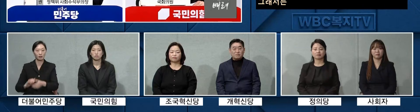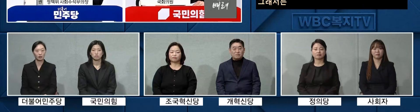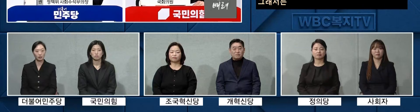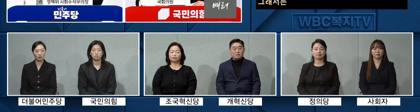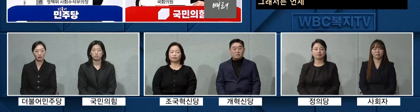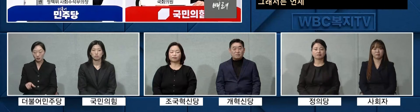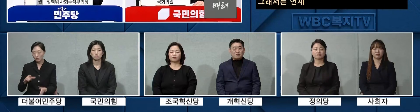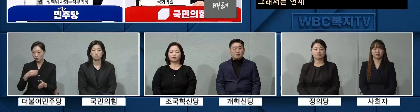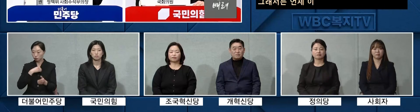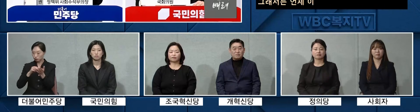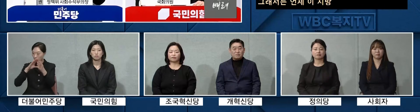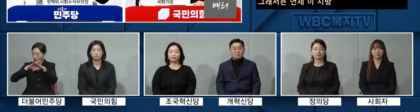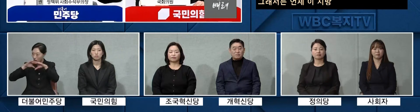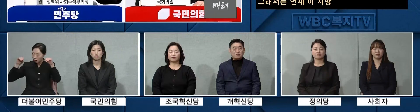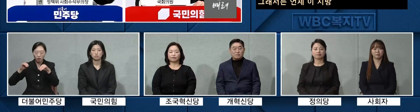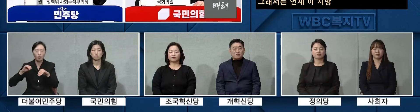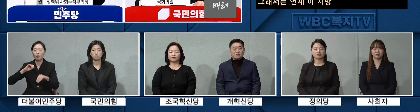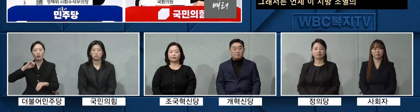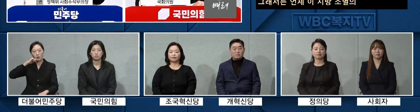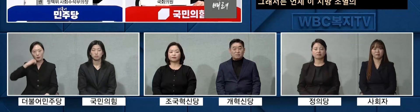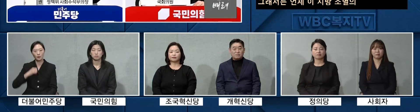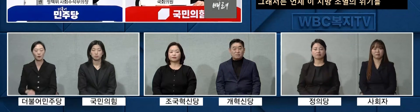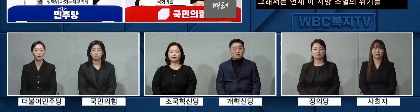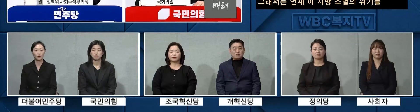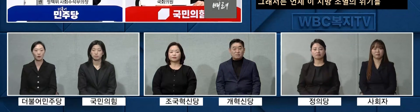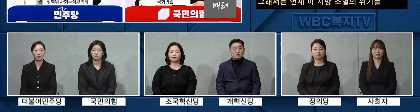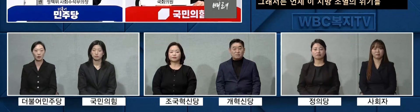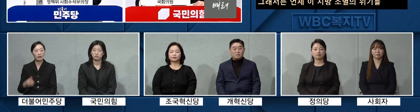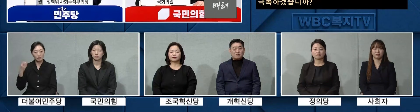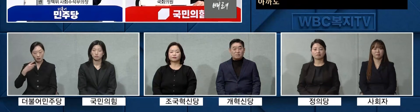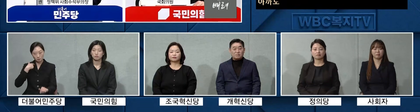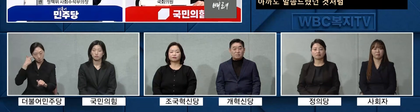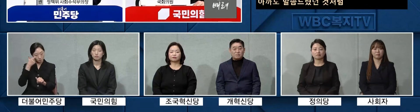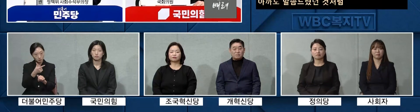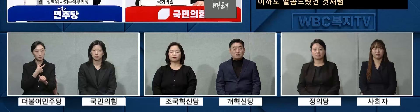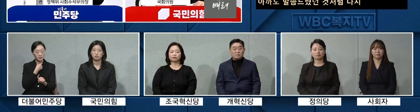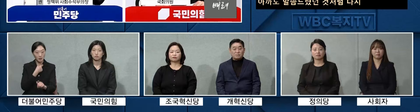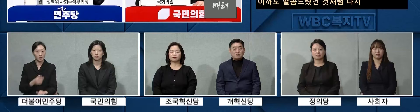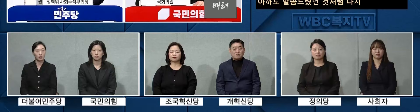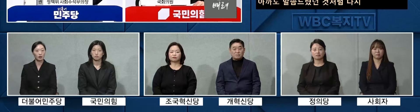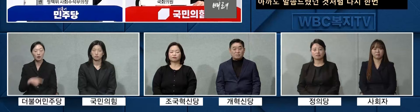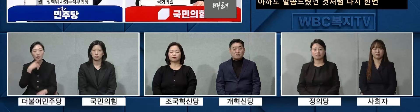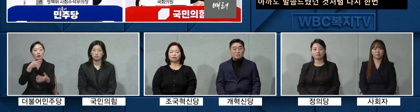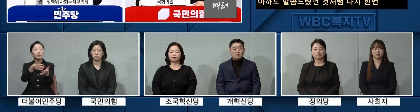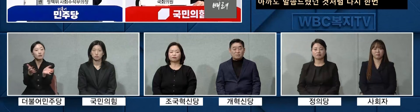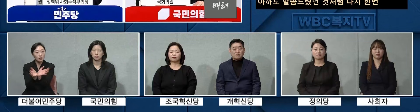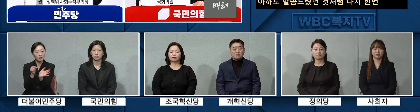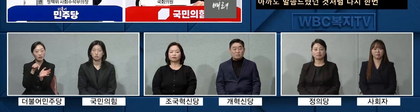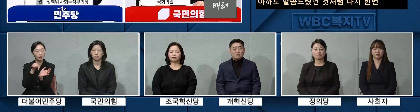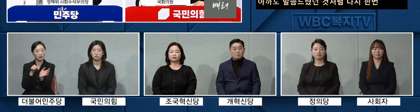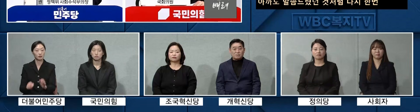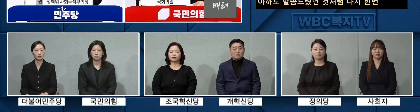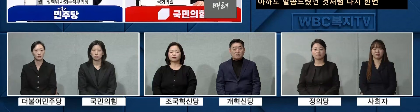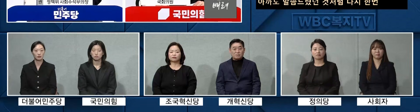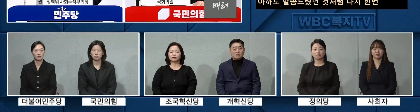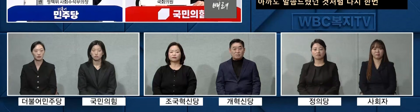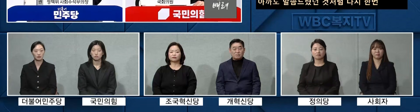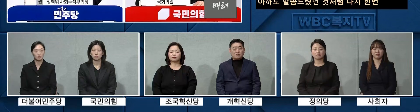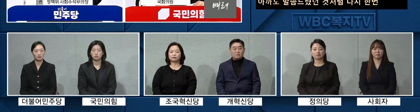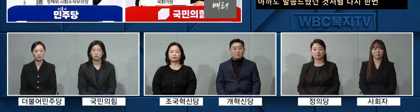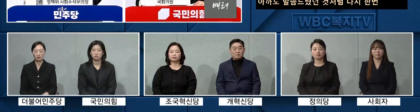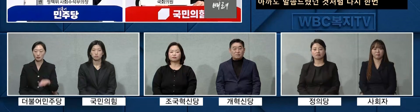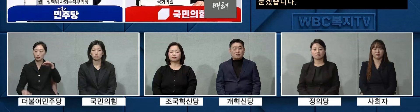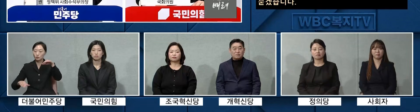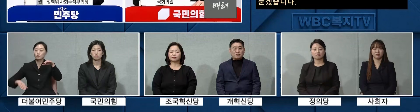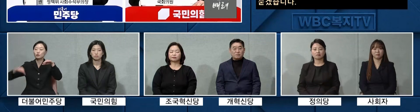위기를 극복하겠습니까? 아까 말씀드렸던 것처럼 다시 한번 묻겠습니다. 국민의힘의 지방 균형 성장의 로드맵은